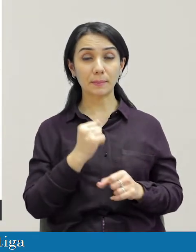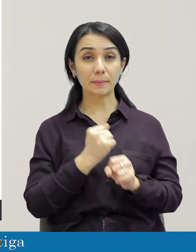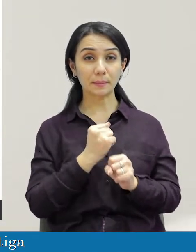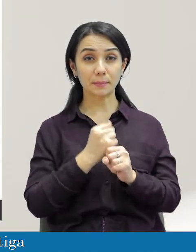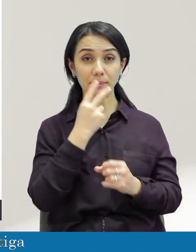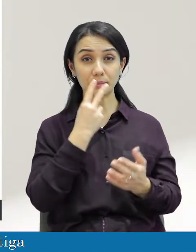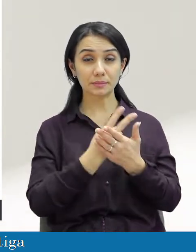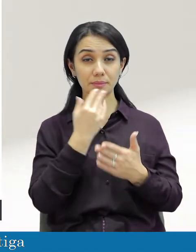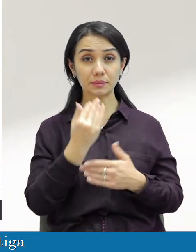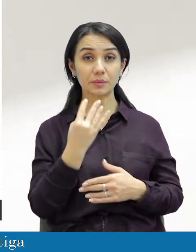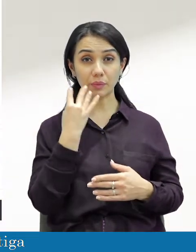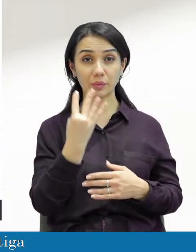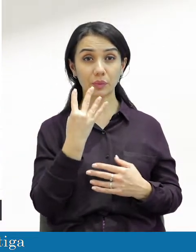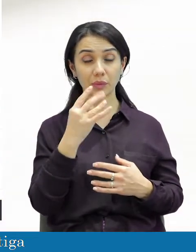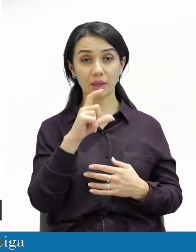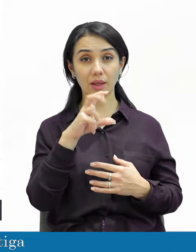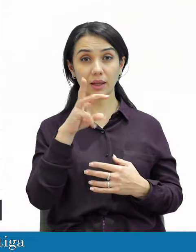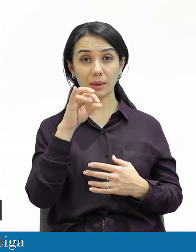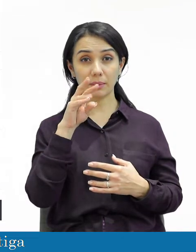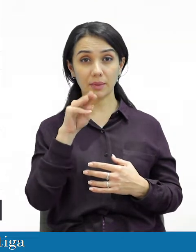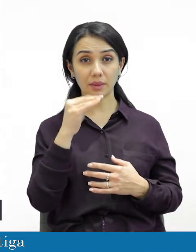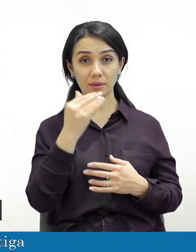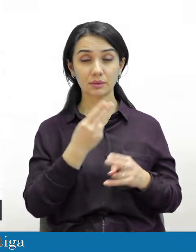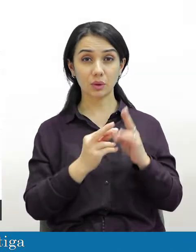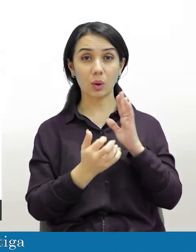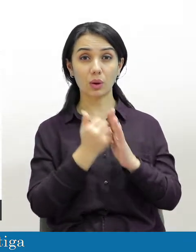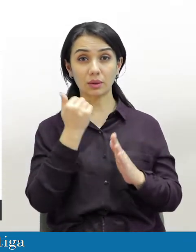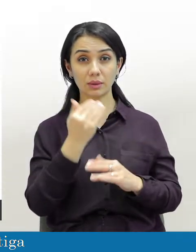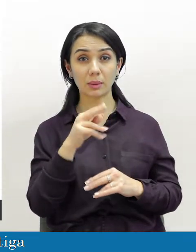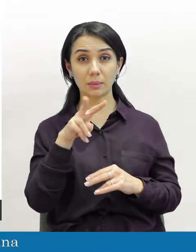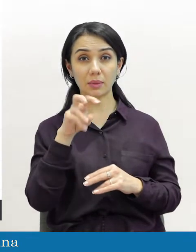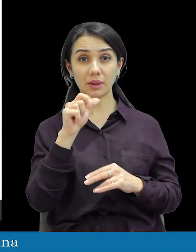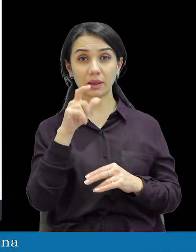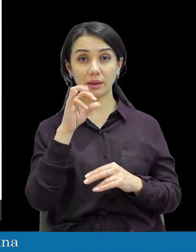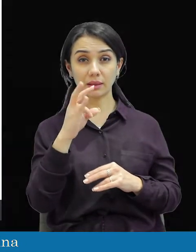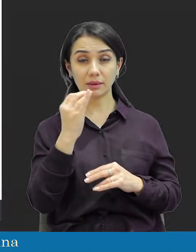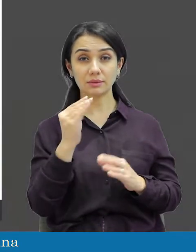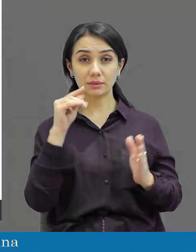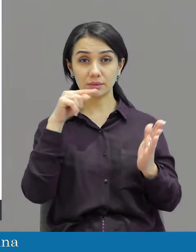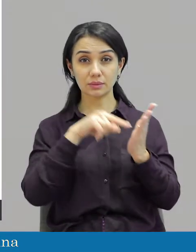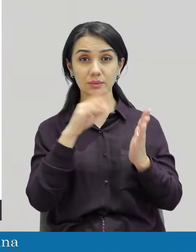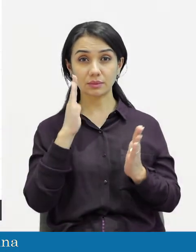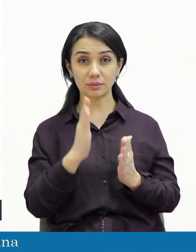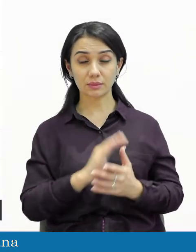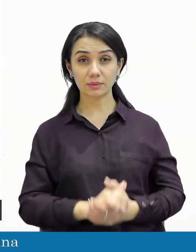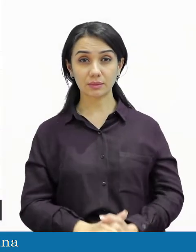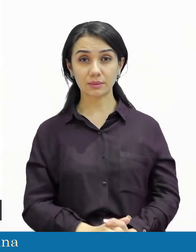bu 4 ta elementni bize olaylikda plugins üstüge basıp Unsplash üstüge